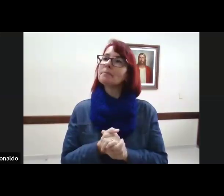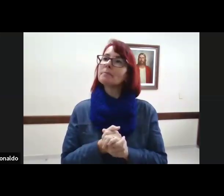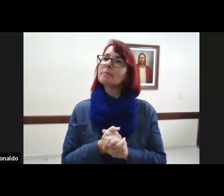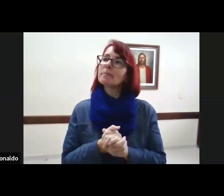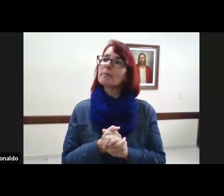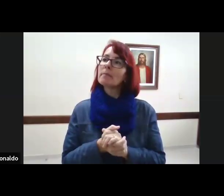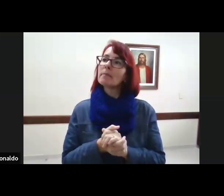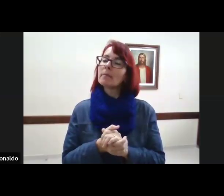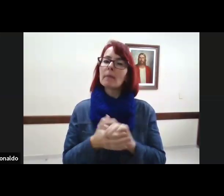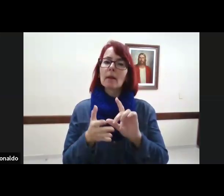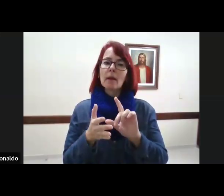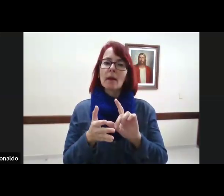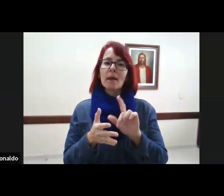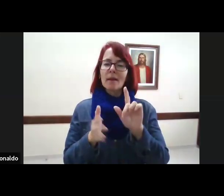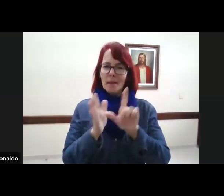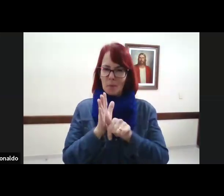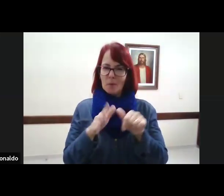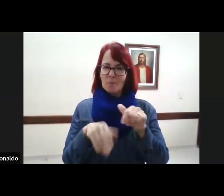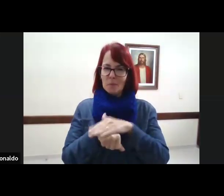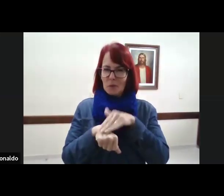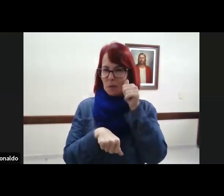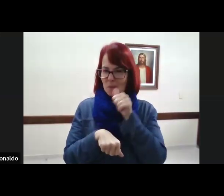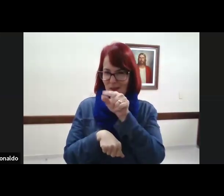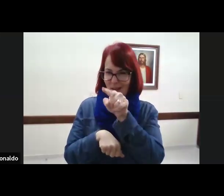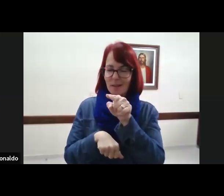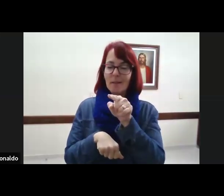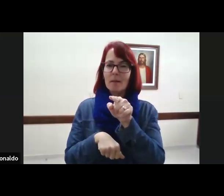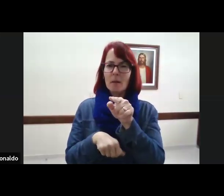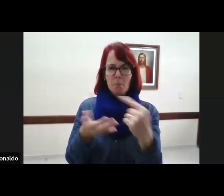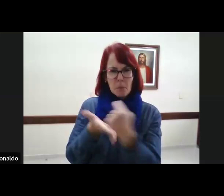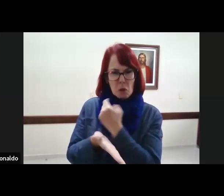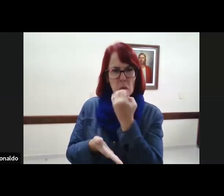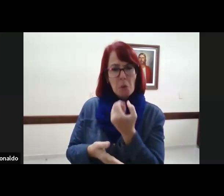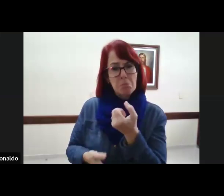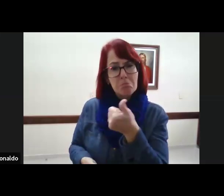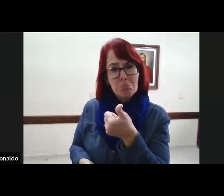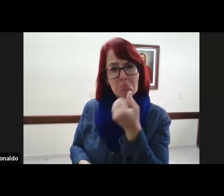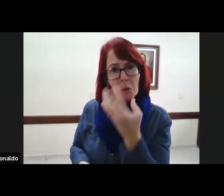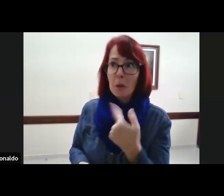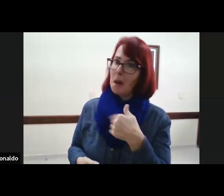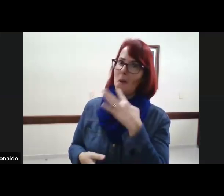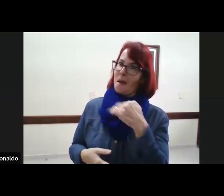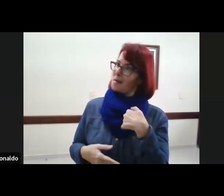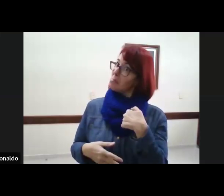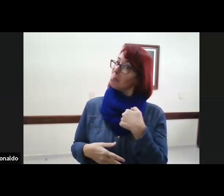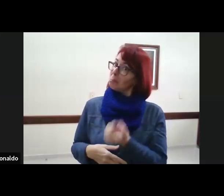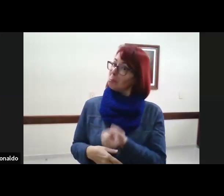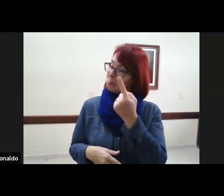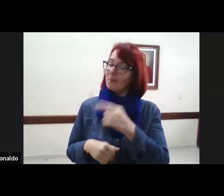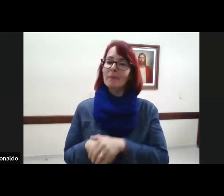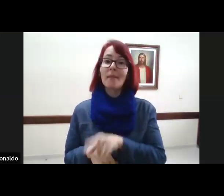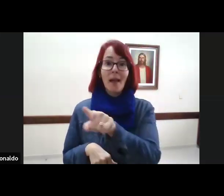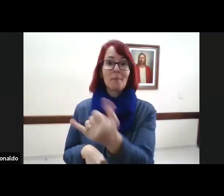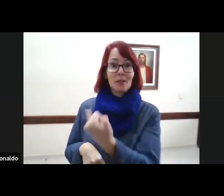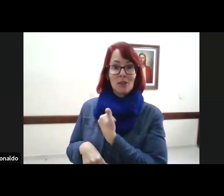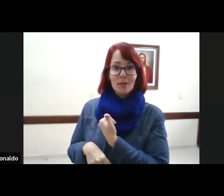Joy tá ali atrás. Ela chegou pra mim e falou: "Tudo bem?" Eu falei: "Tudo." Eu falei: "Nossa, ela me conhece." E ela falou